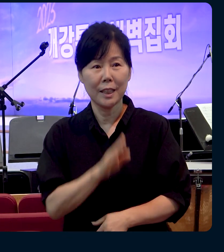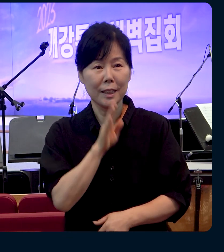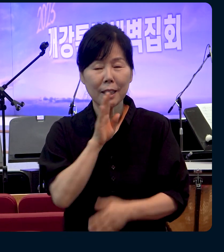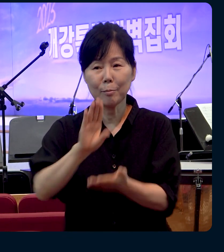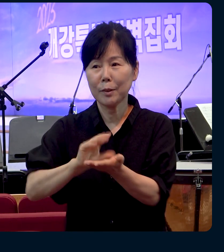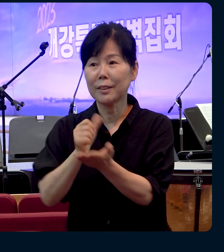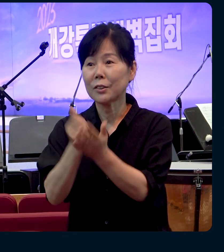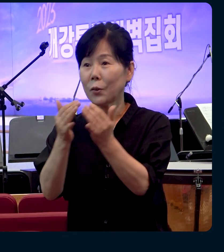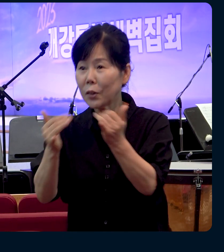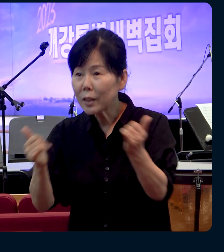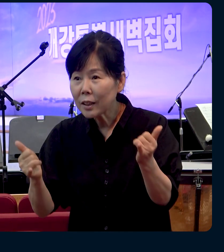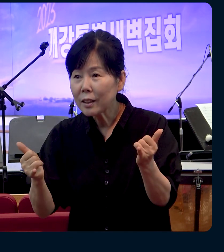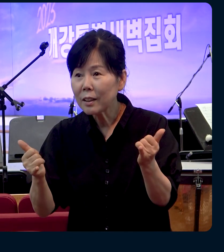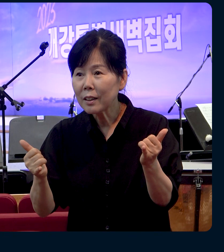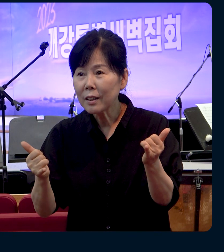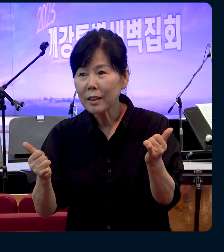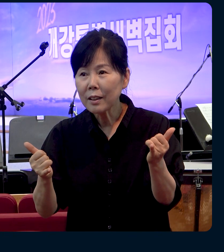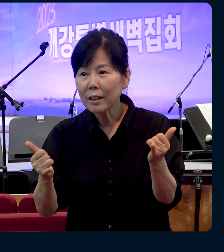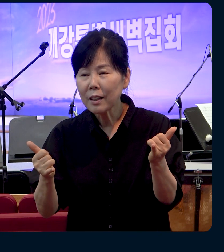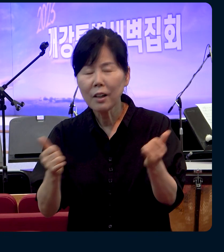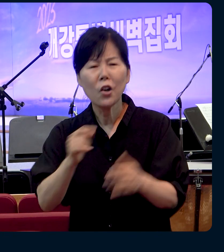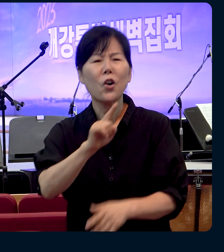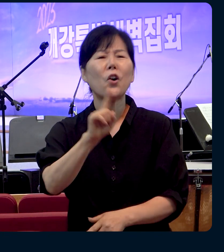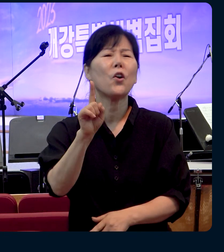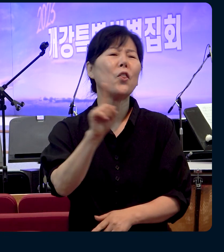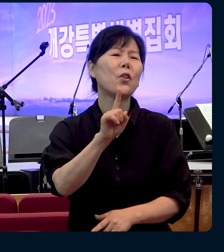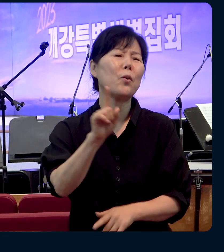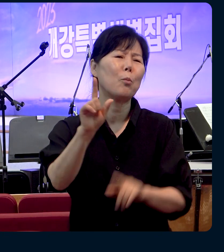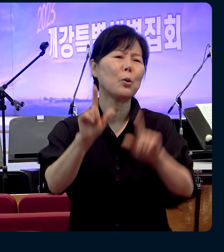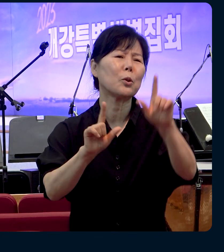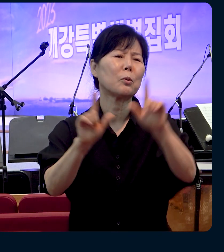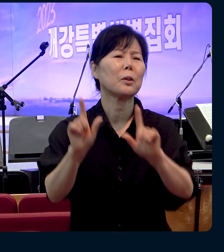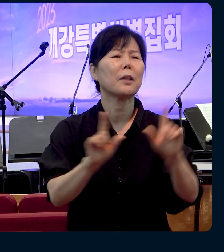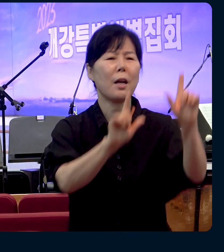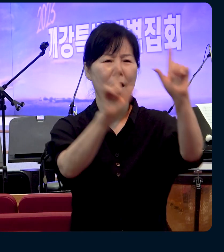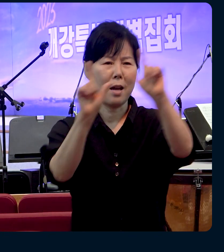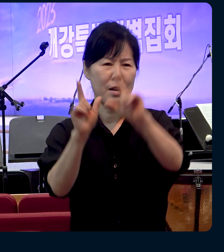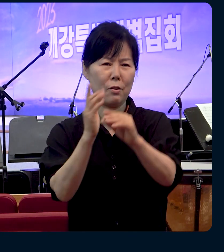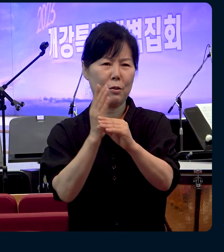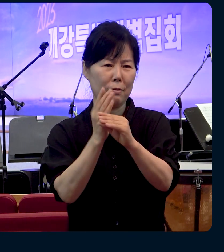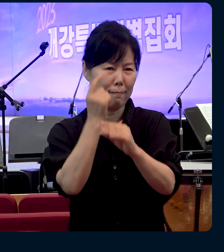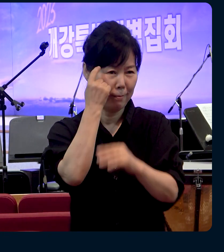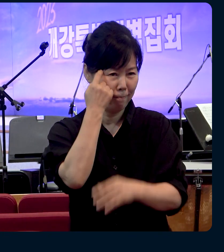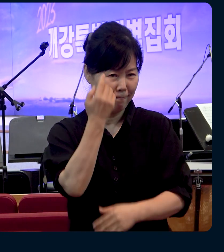참된 그리스도인은 어떤 모습으로 살아갑니까?